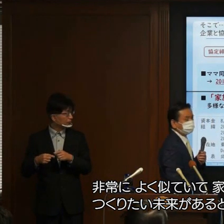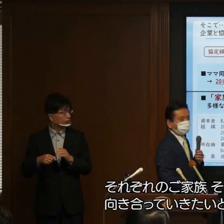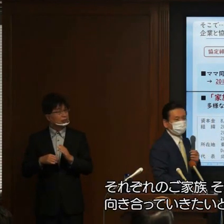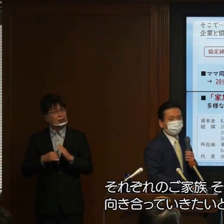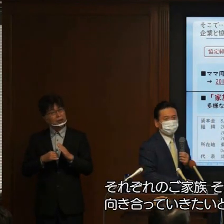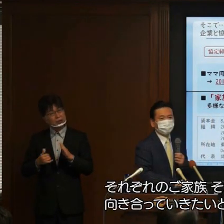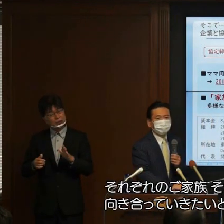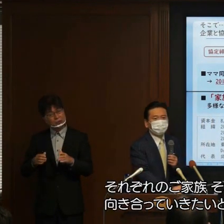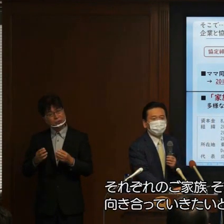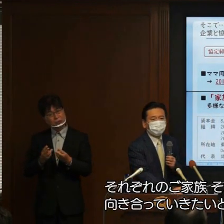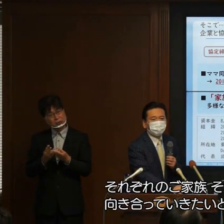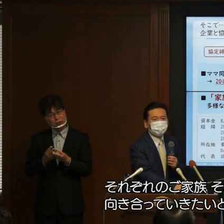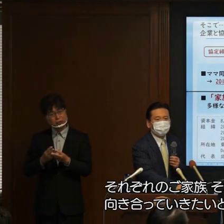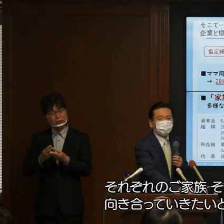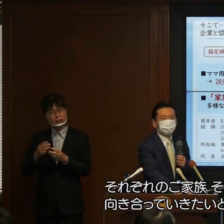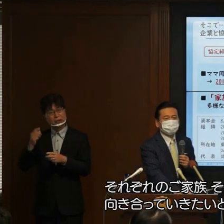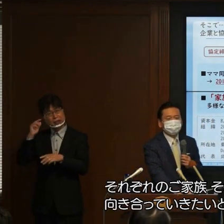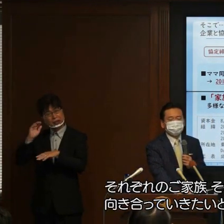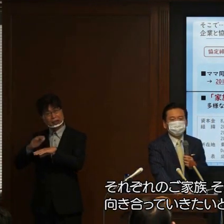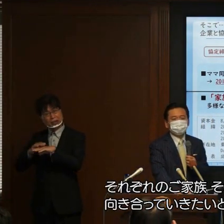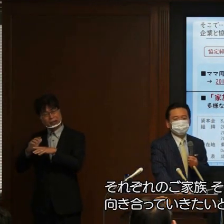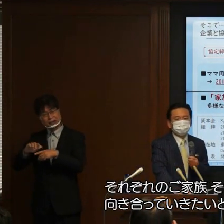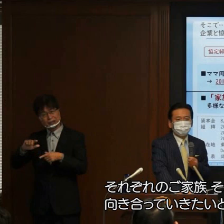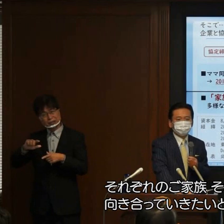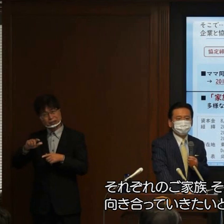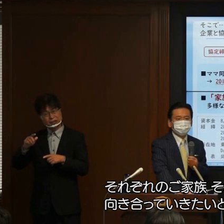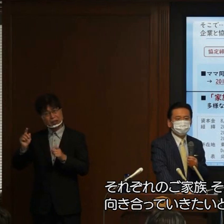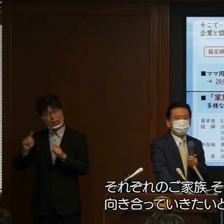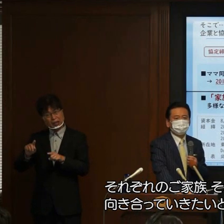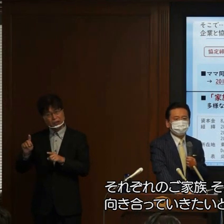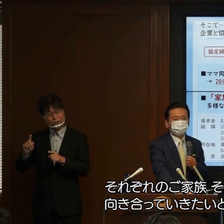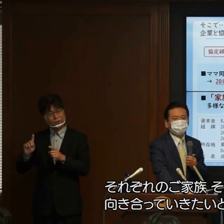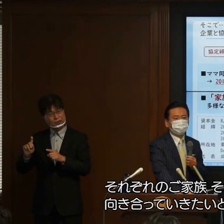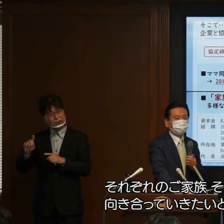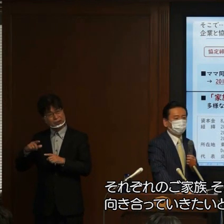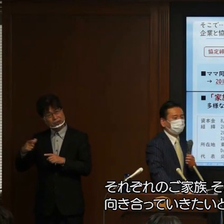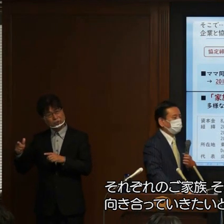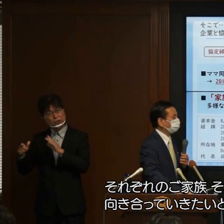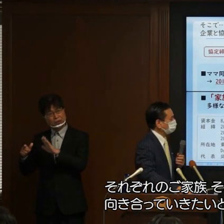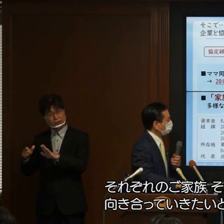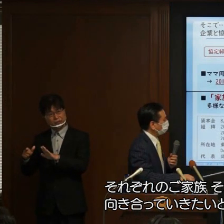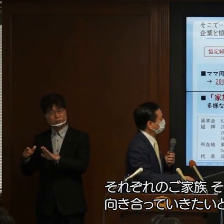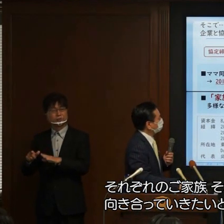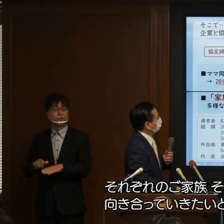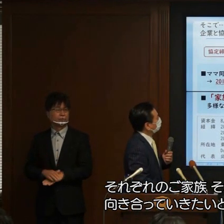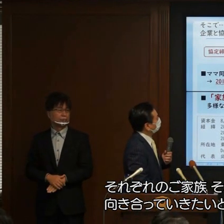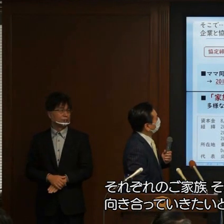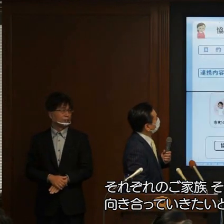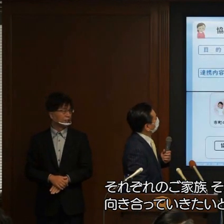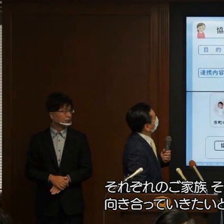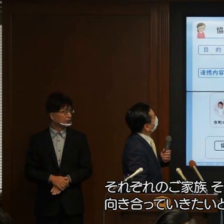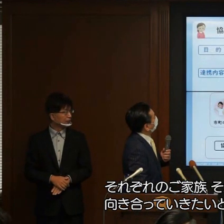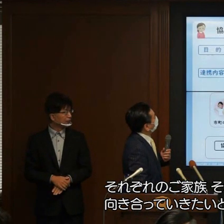で、それぞれの、ご家族、それぞれのお子さんに向き合っていきたいと思っています。